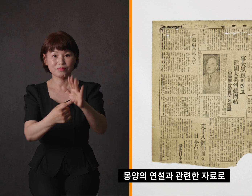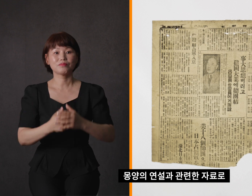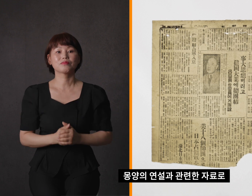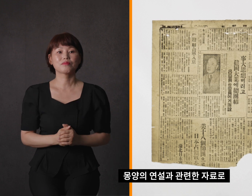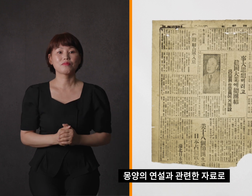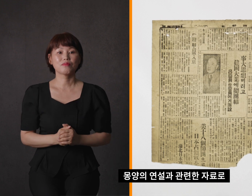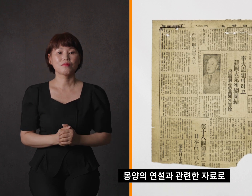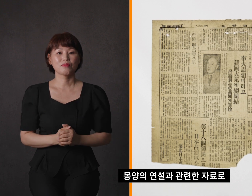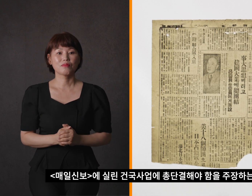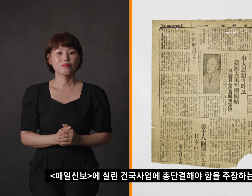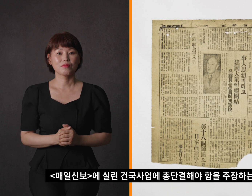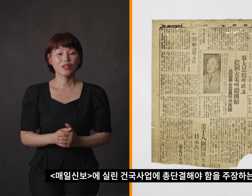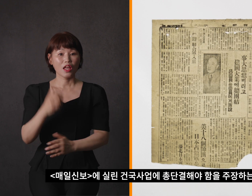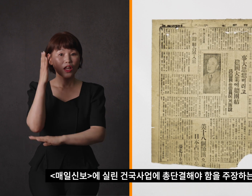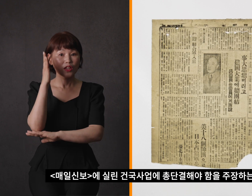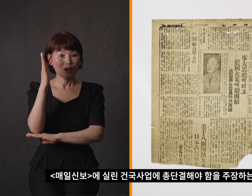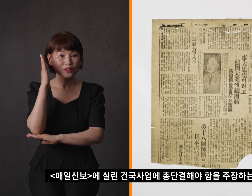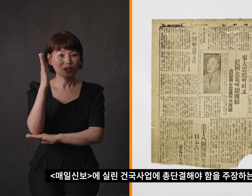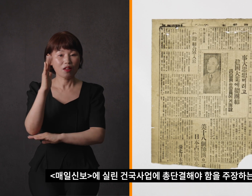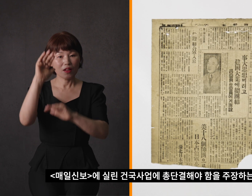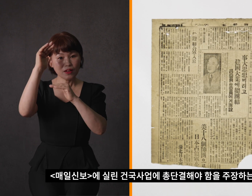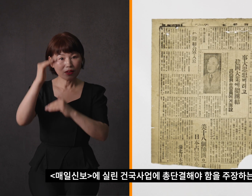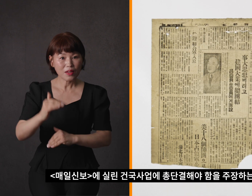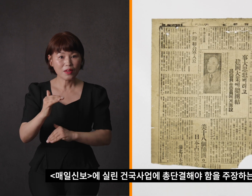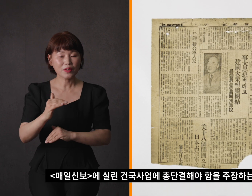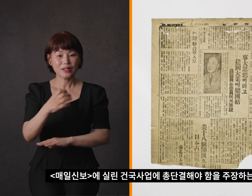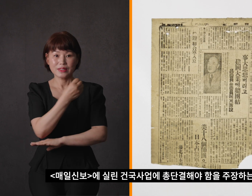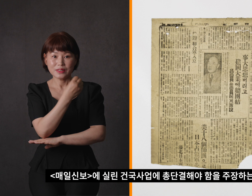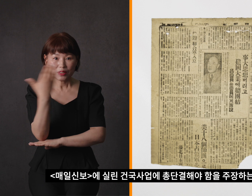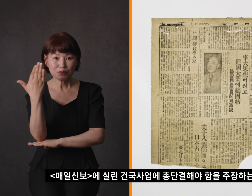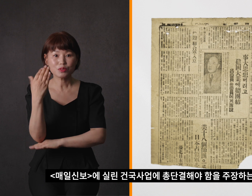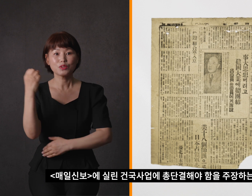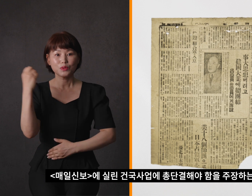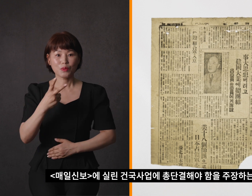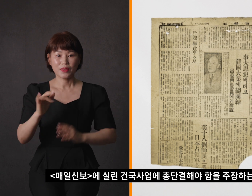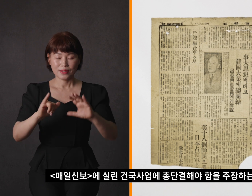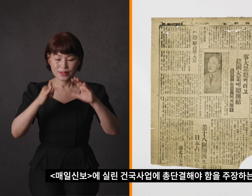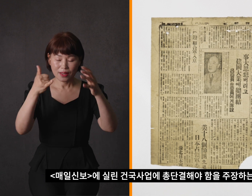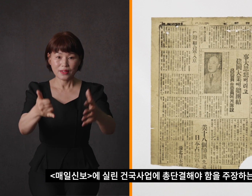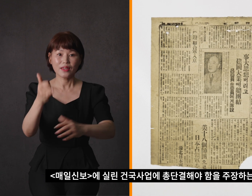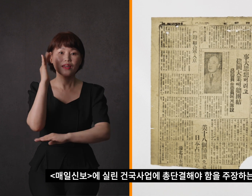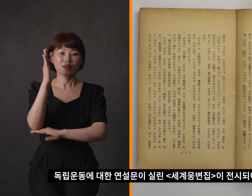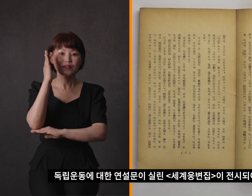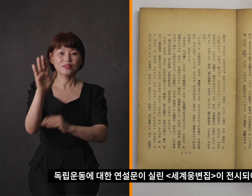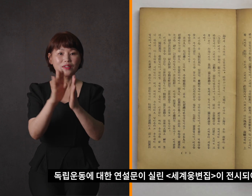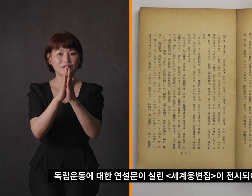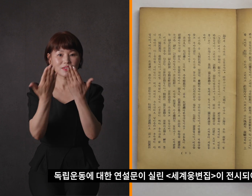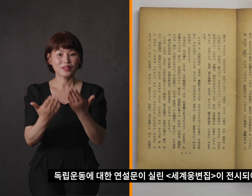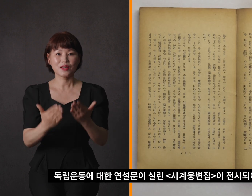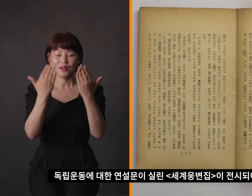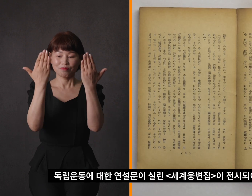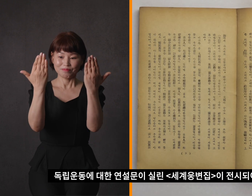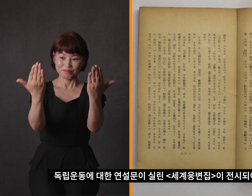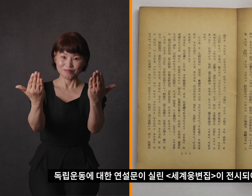몽양의 연설과 관련한 자료로 매일신보에 실린 건국사업의 총단결해야 함을 주장하는 연설 내용과